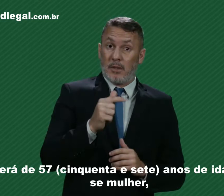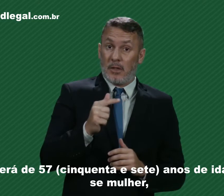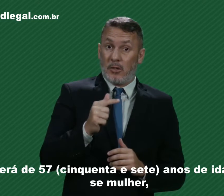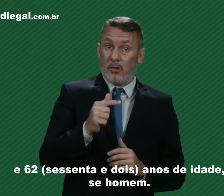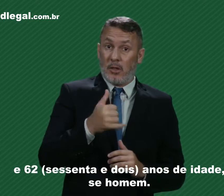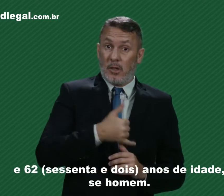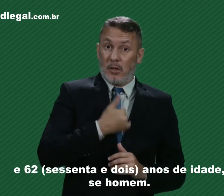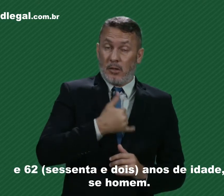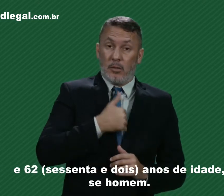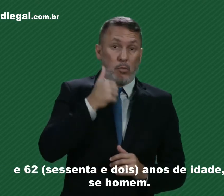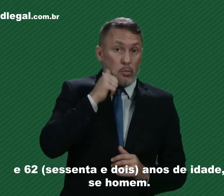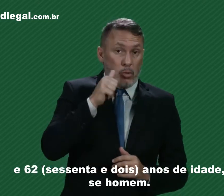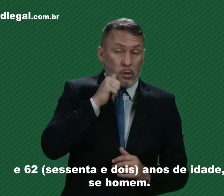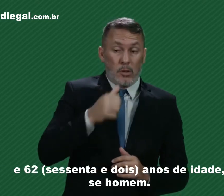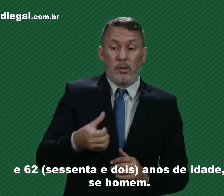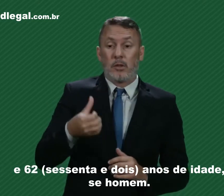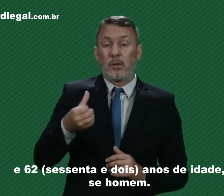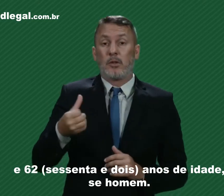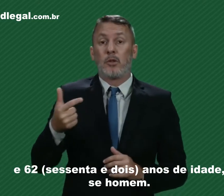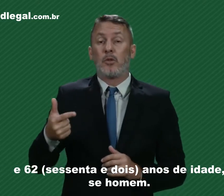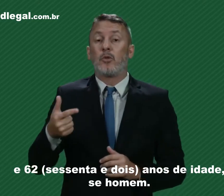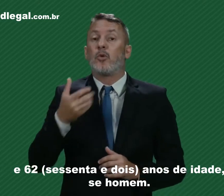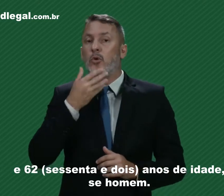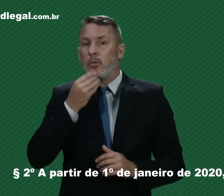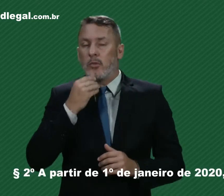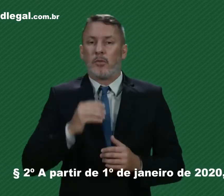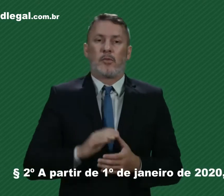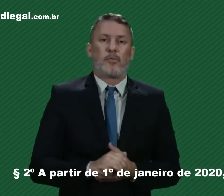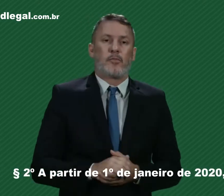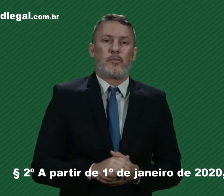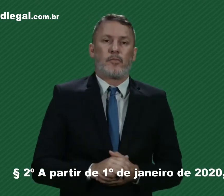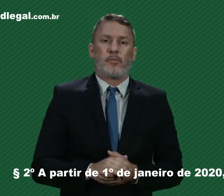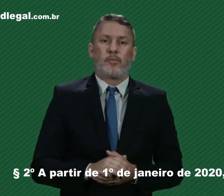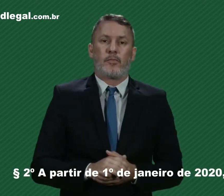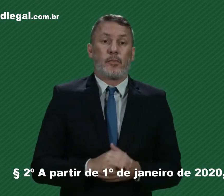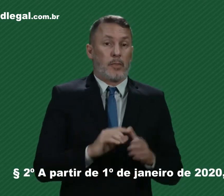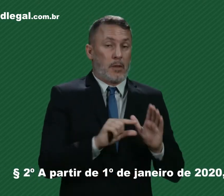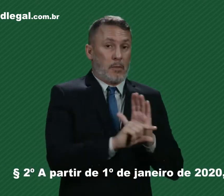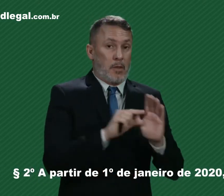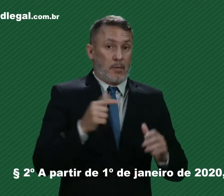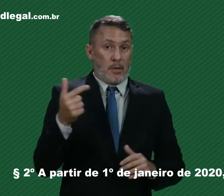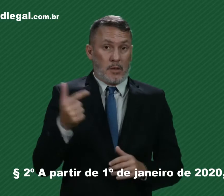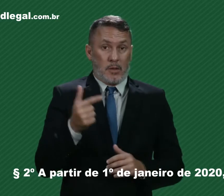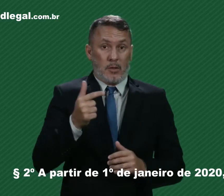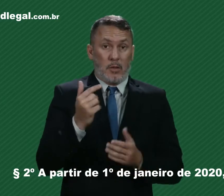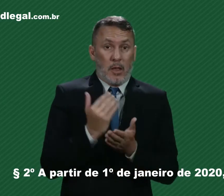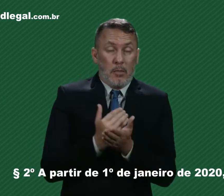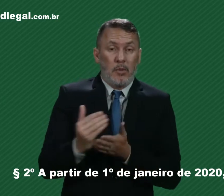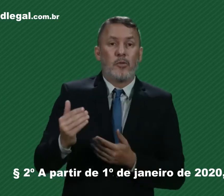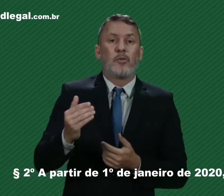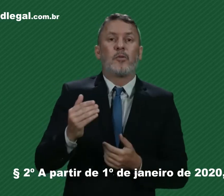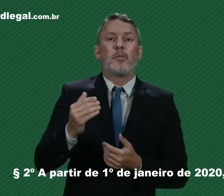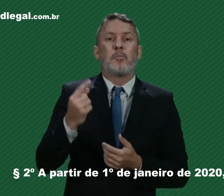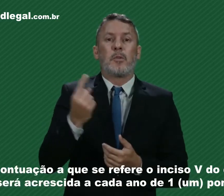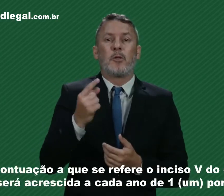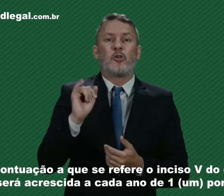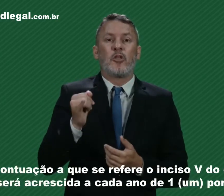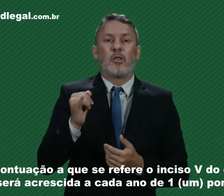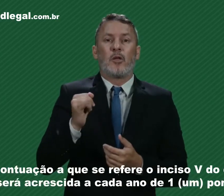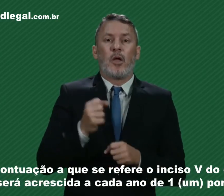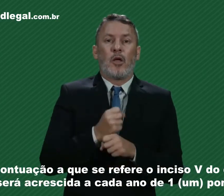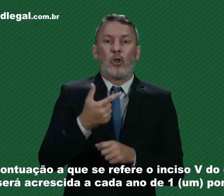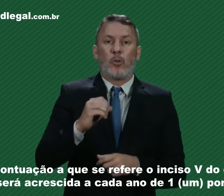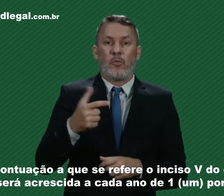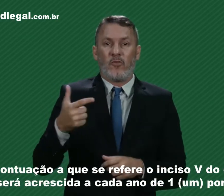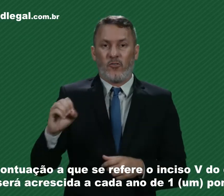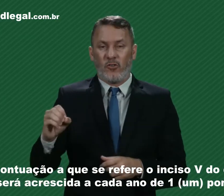se mulher e 62 anos de idade se homem. Parágrafo 2º. A partir de 1º de janeiro de 2020, a